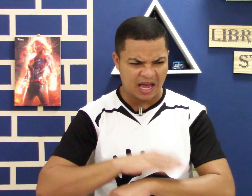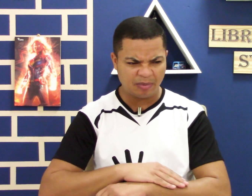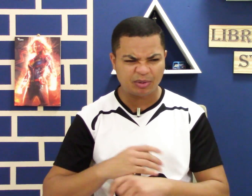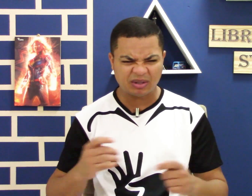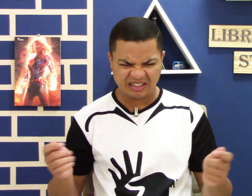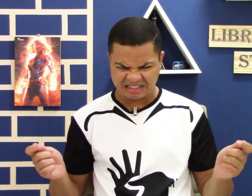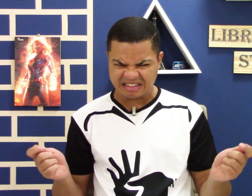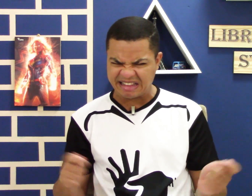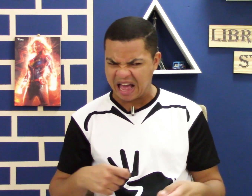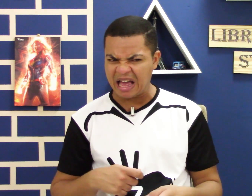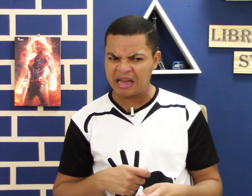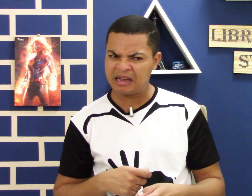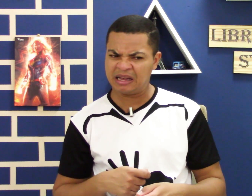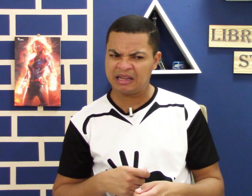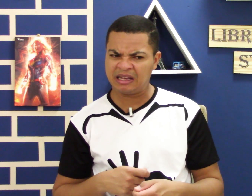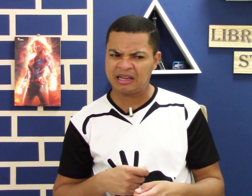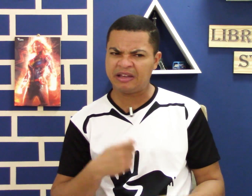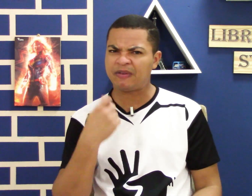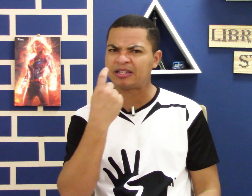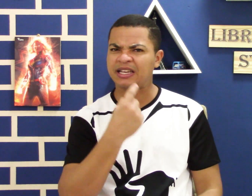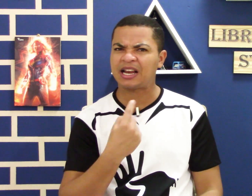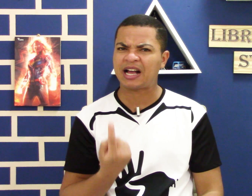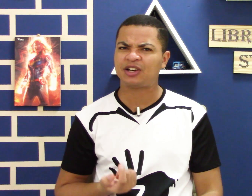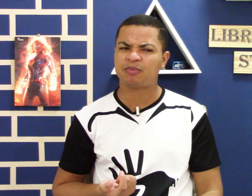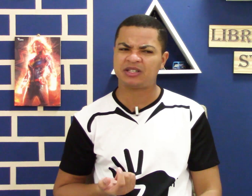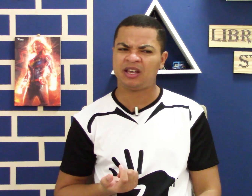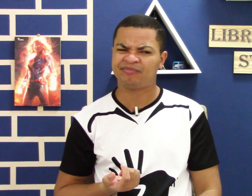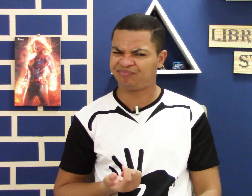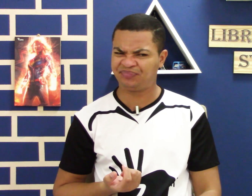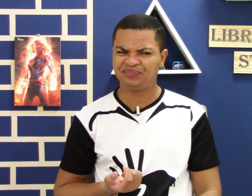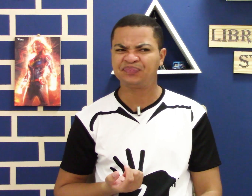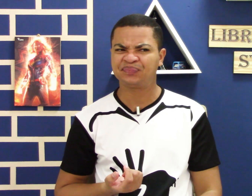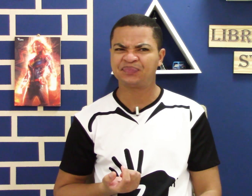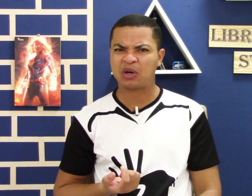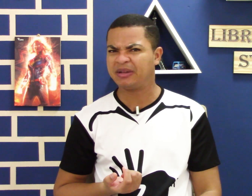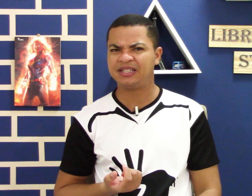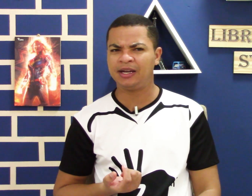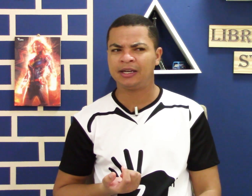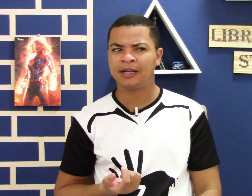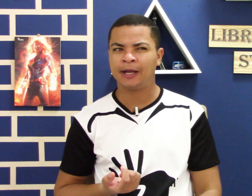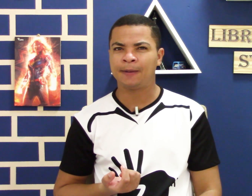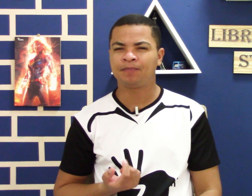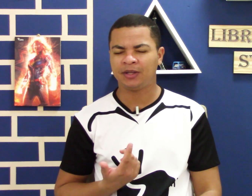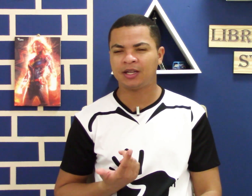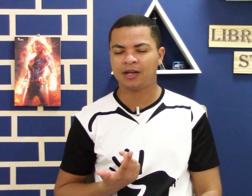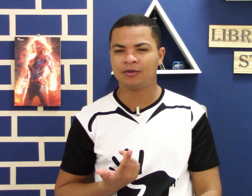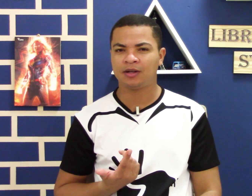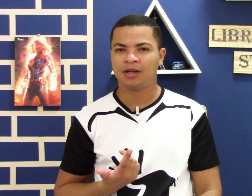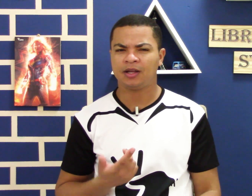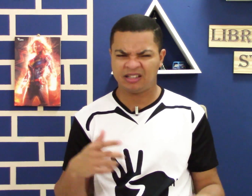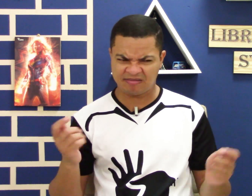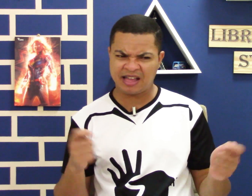sapo? Dá? E faz aquela cara tipo assim, como assim? Entendeu?